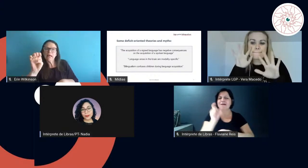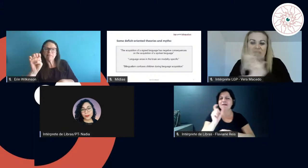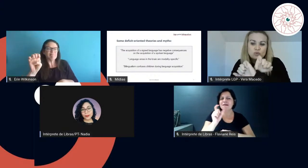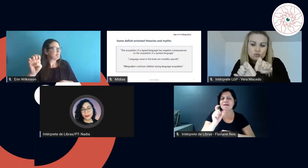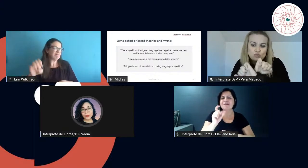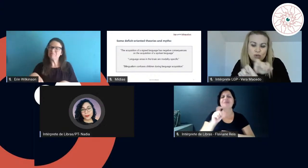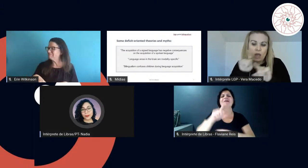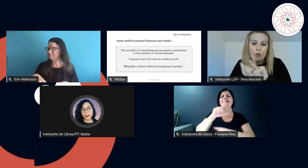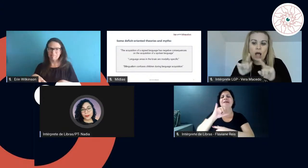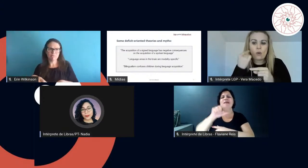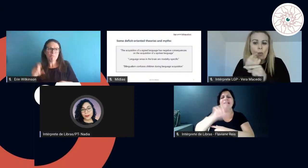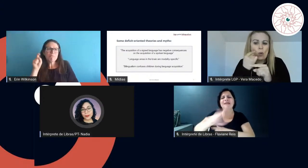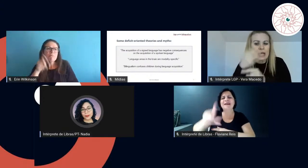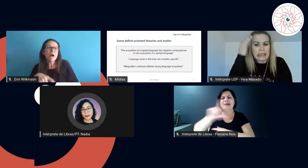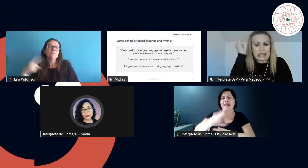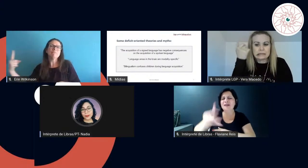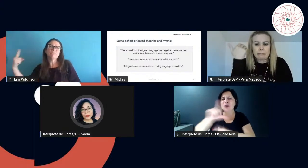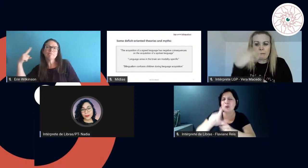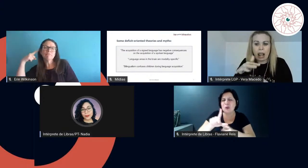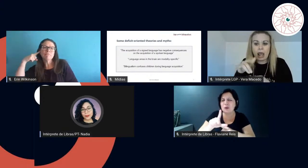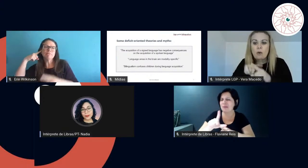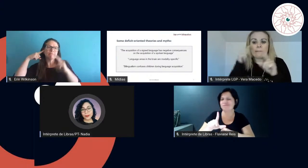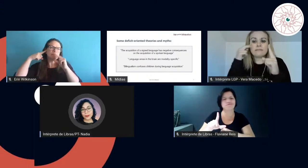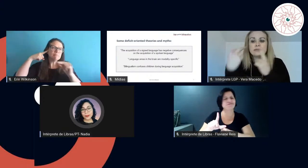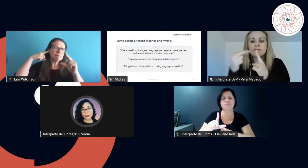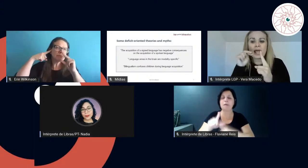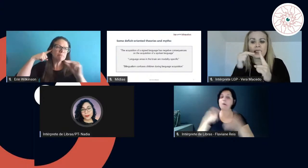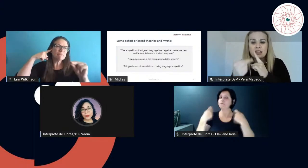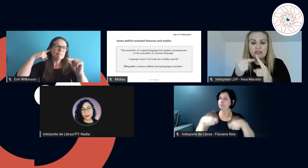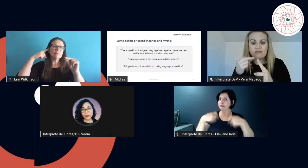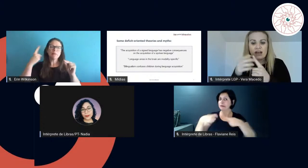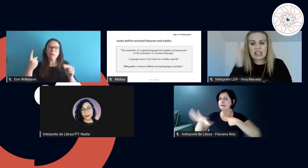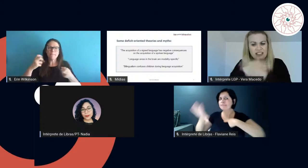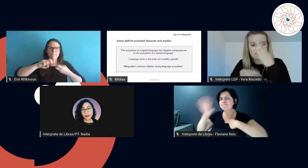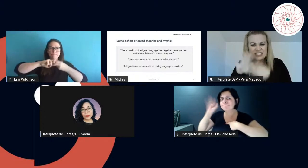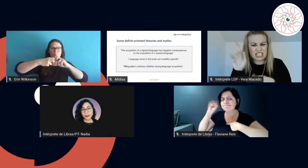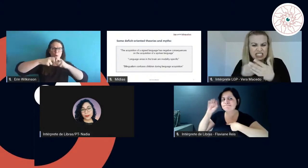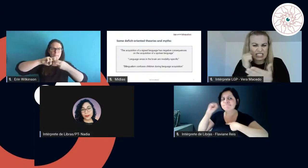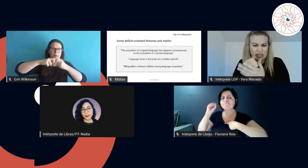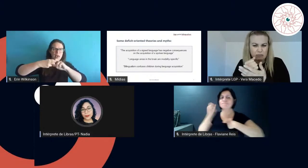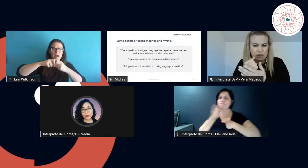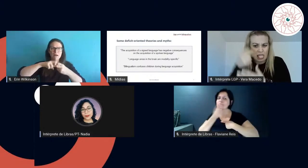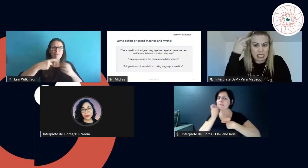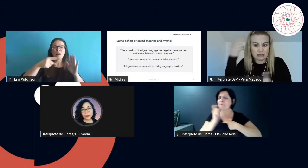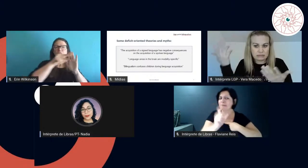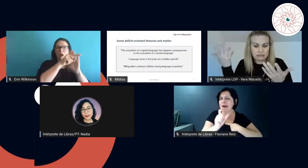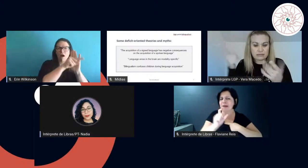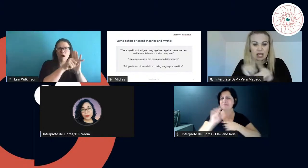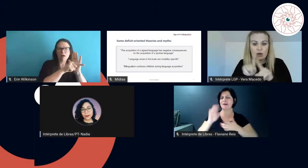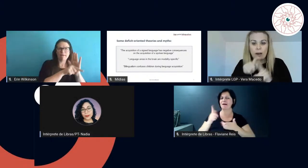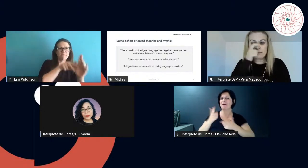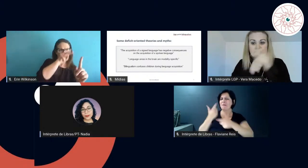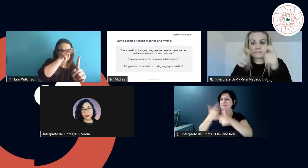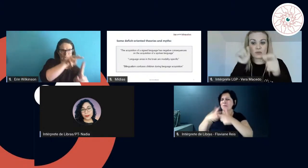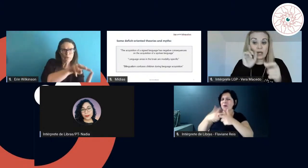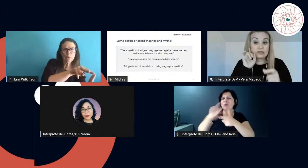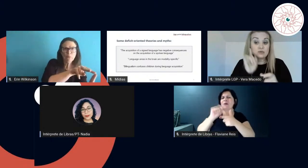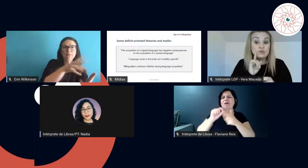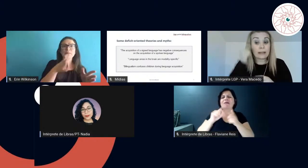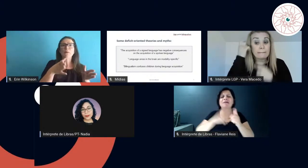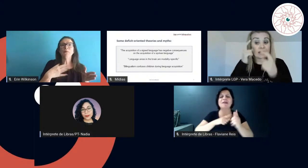entender eh a partir de uma perspectiva da deficiência esse indivíduo